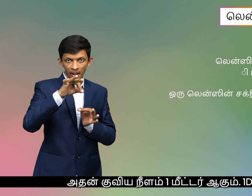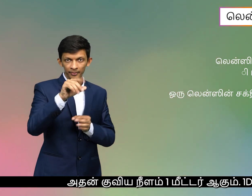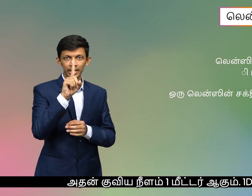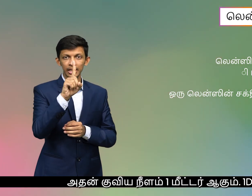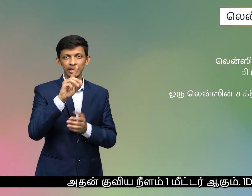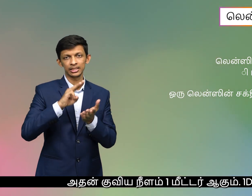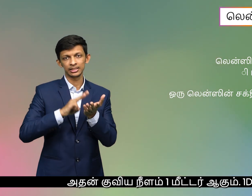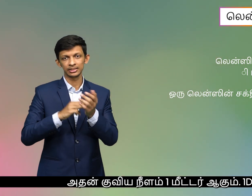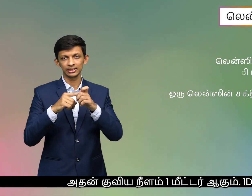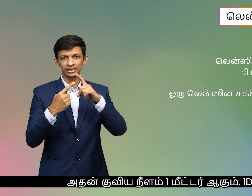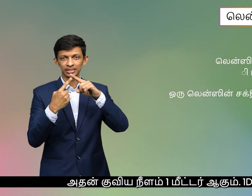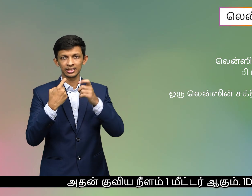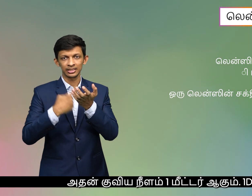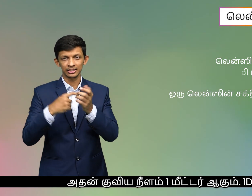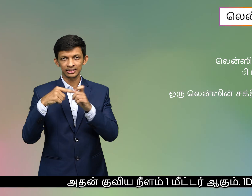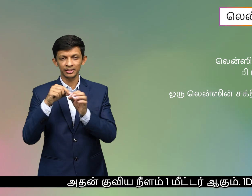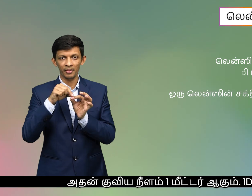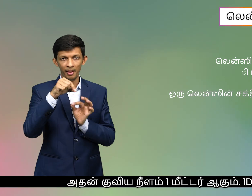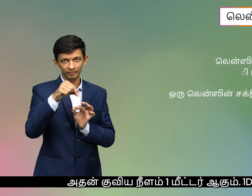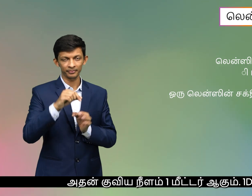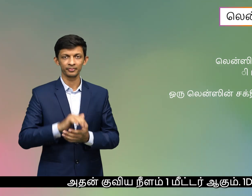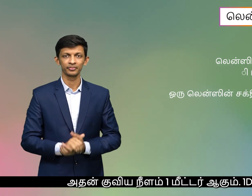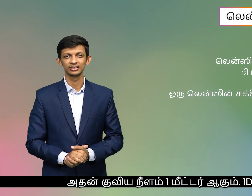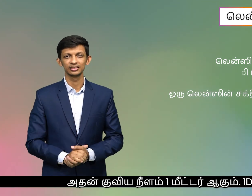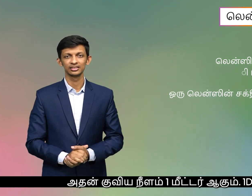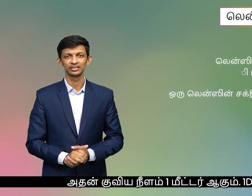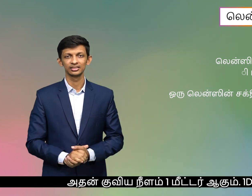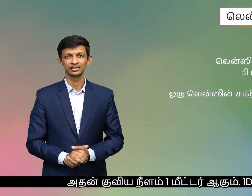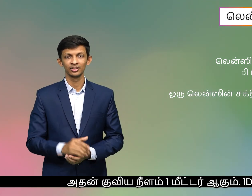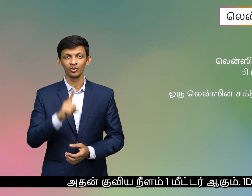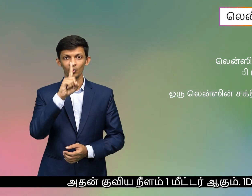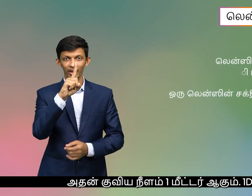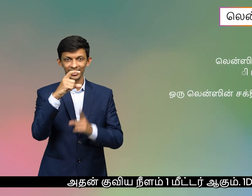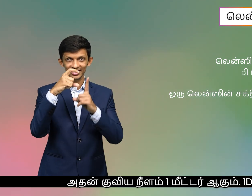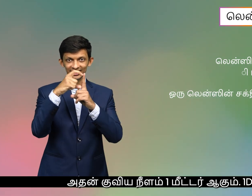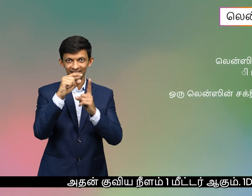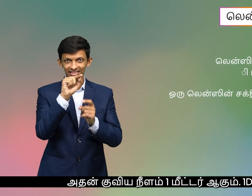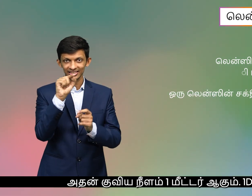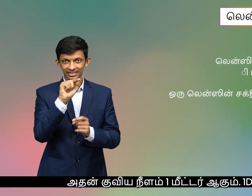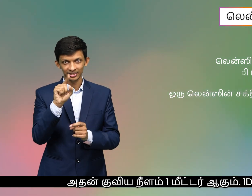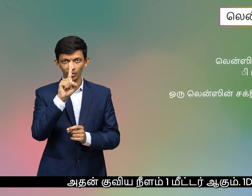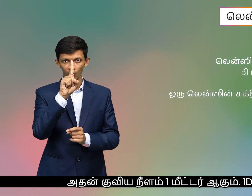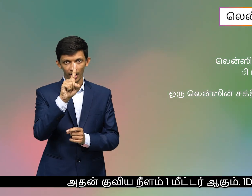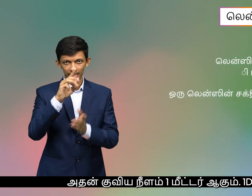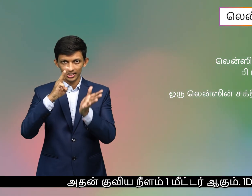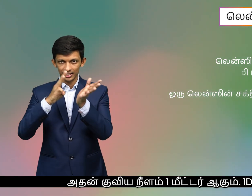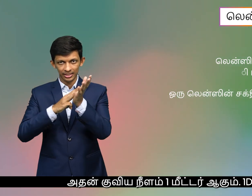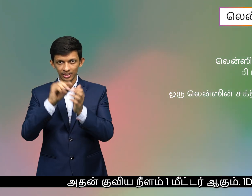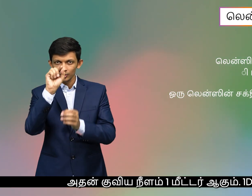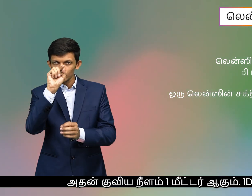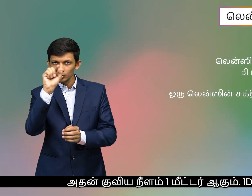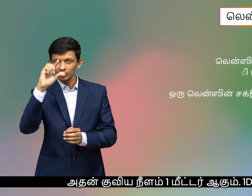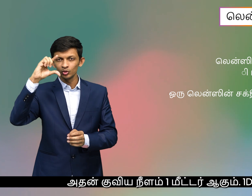குவிய நீளம் 1 மீட்டர் ஆகும். 1 D ஈடு 1 m